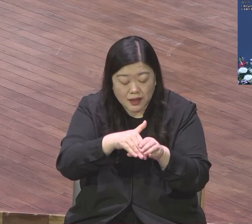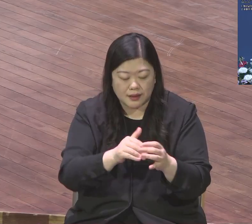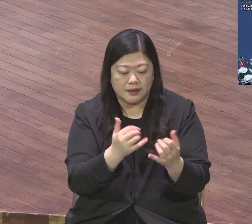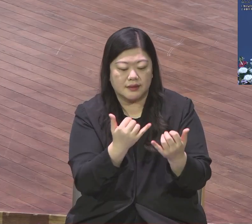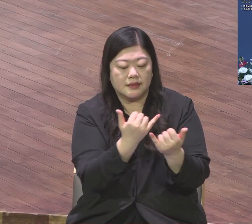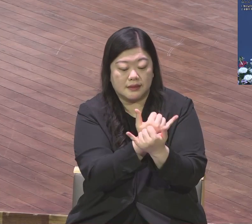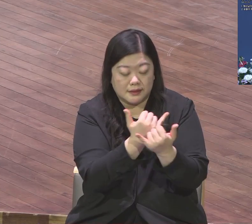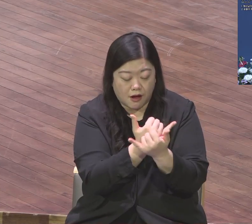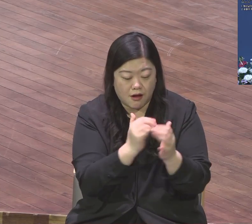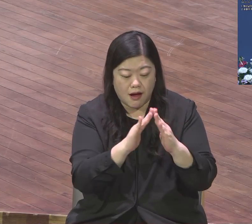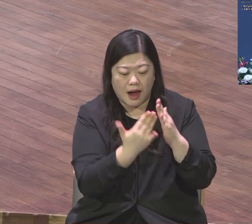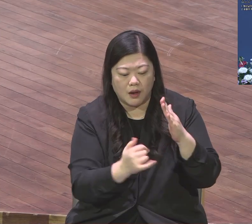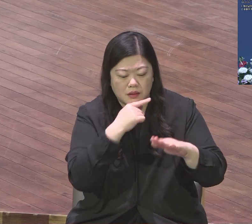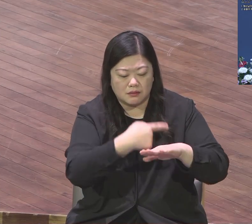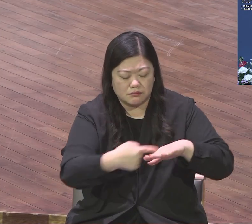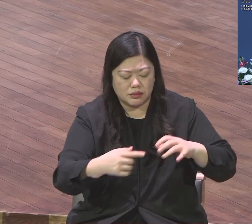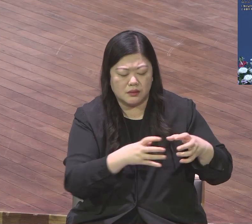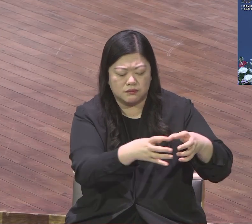위험해요.